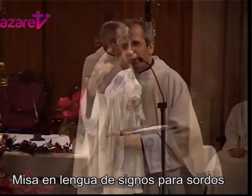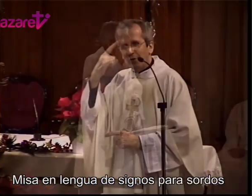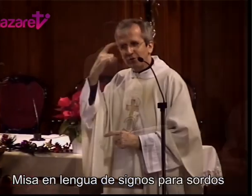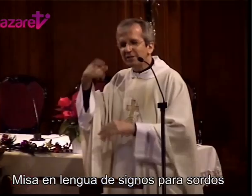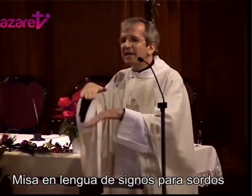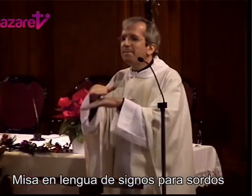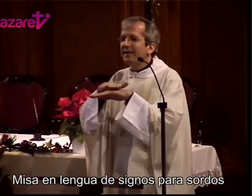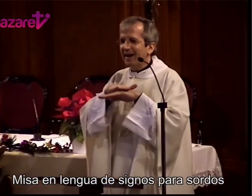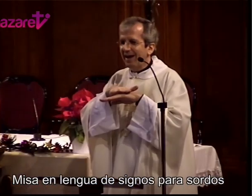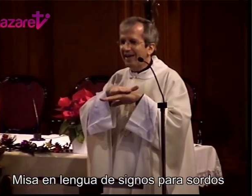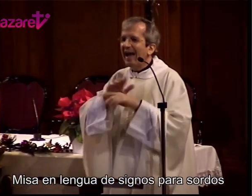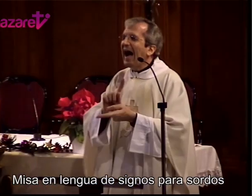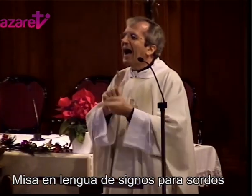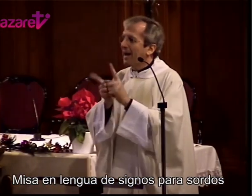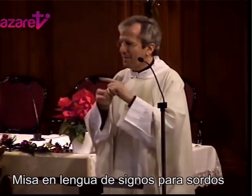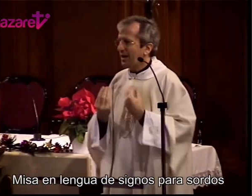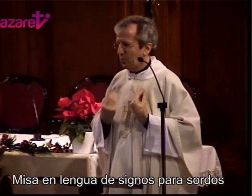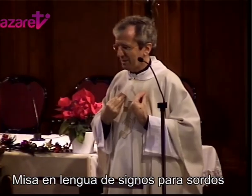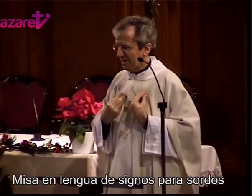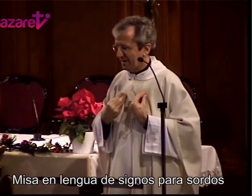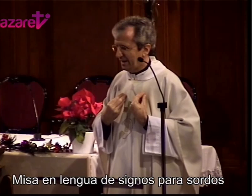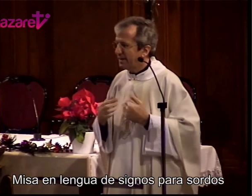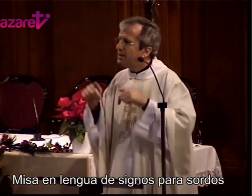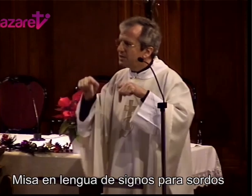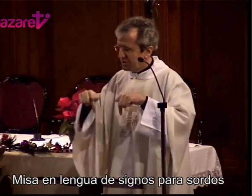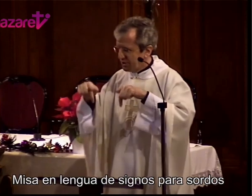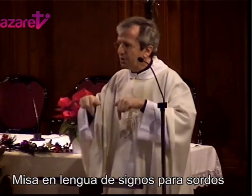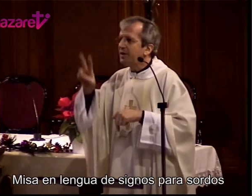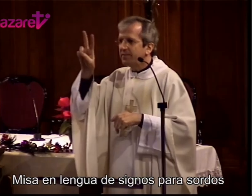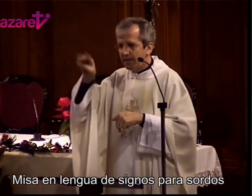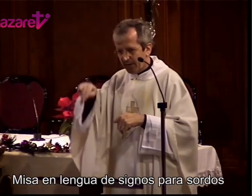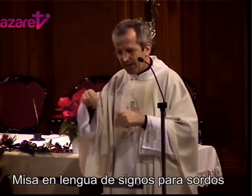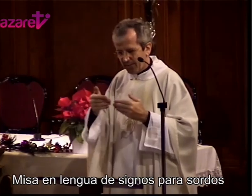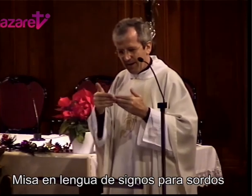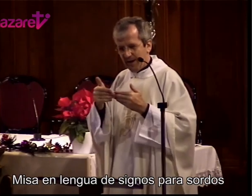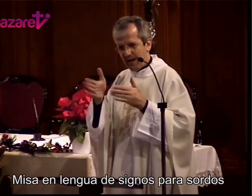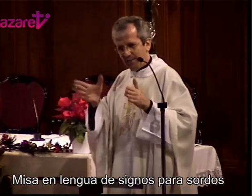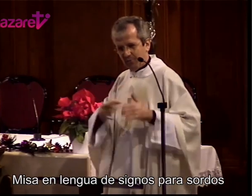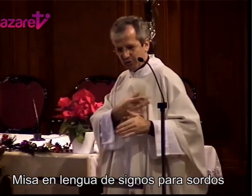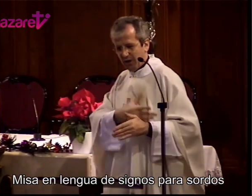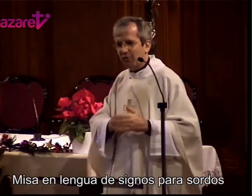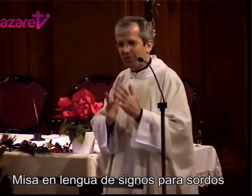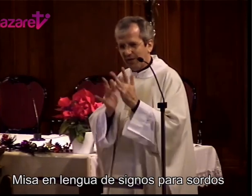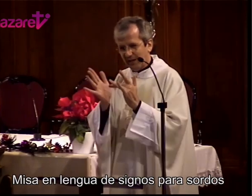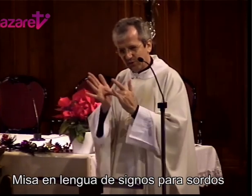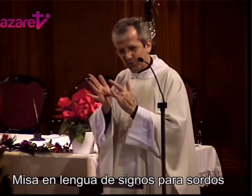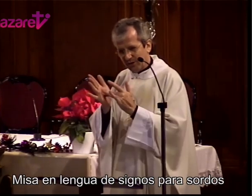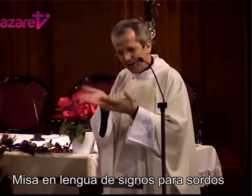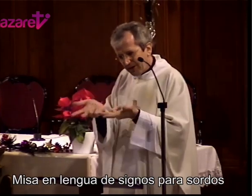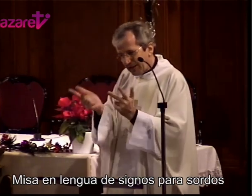nos invitará a cambiar nuestra vida. Si hoy de verdad le abrimos el corazón a Jesús, si